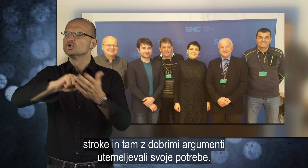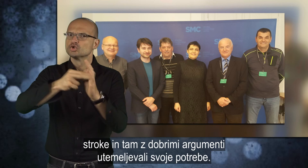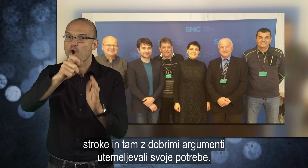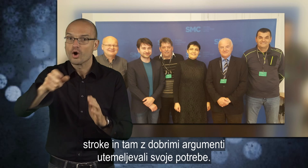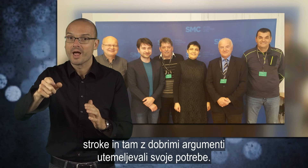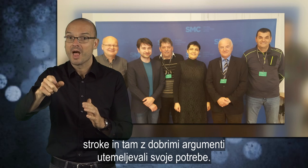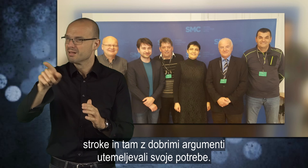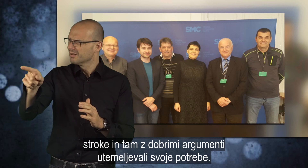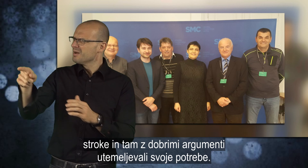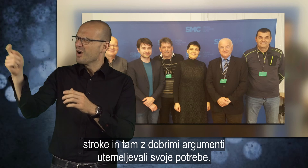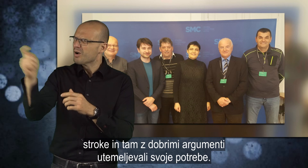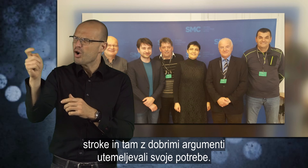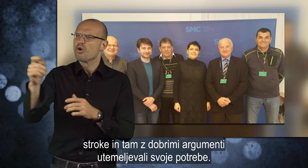argumenti utemeljevali svoje potrebe.